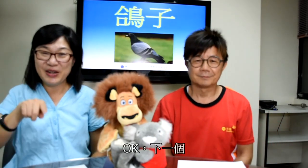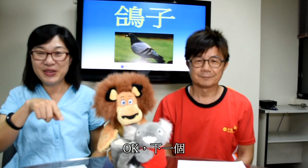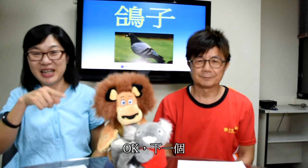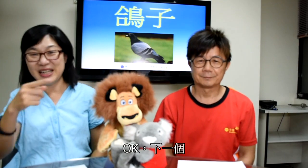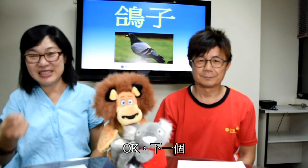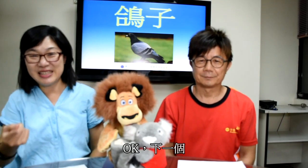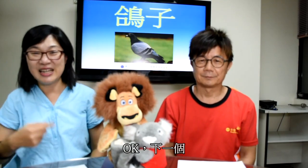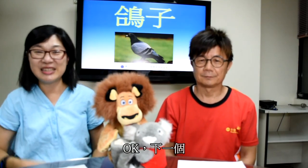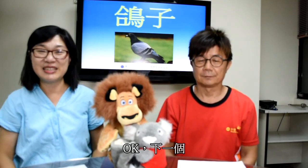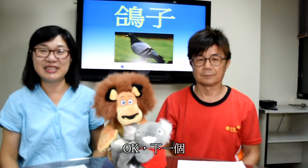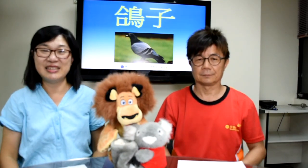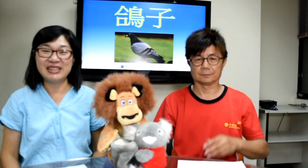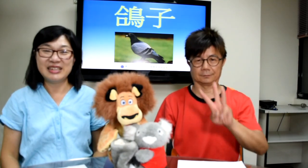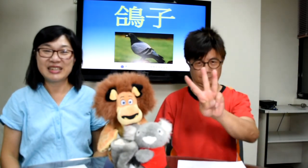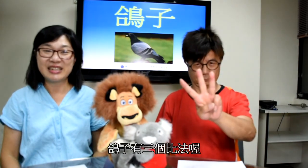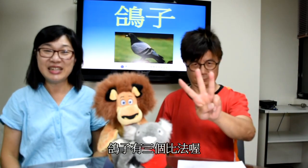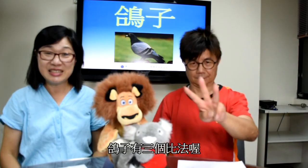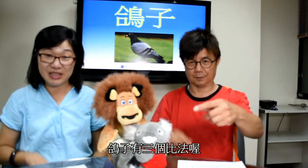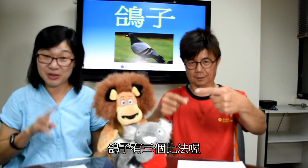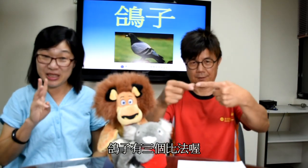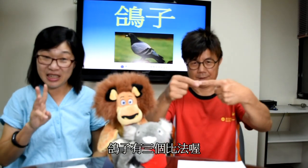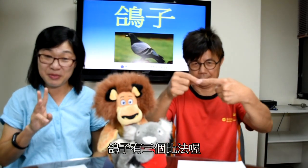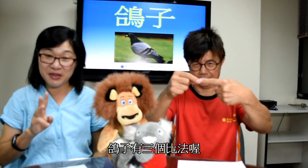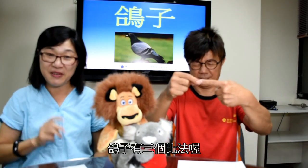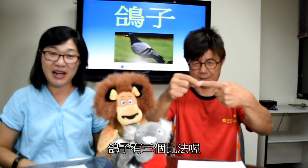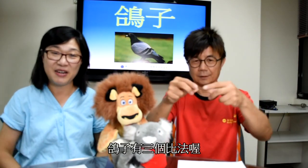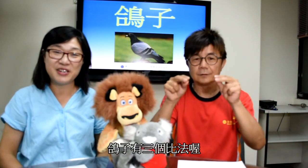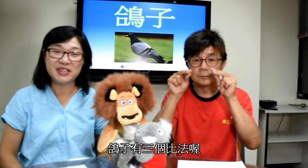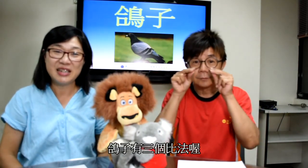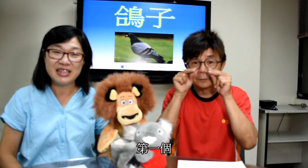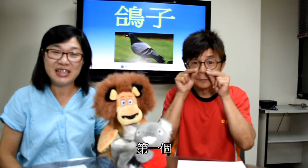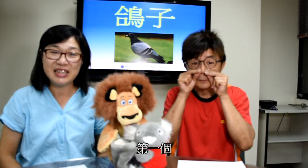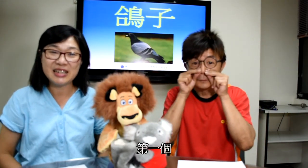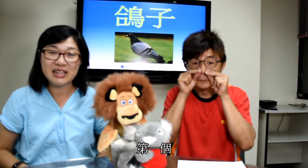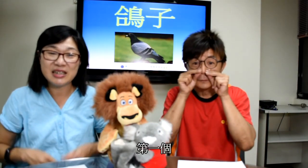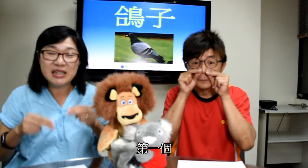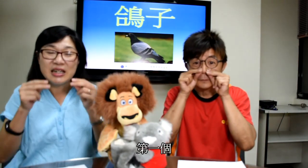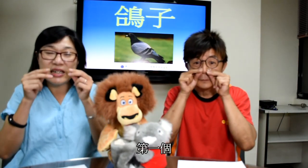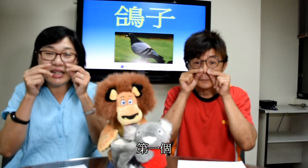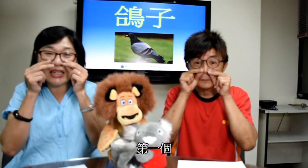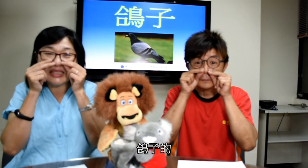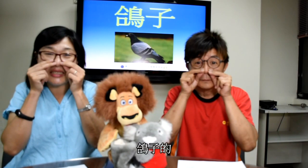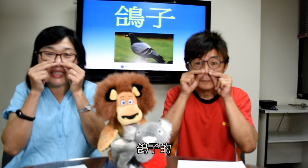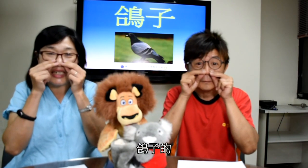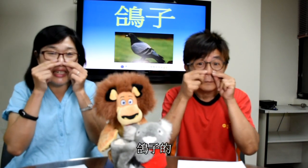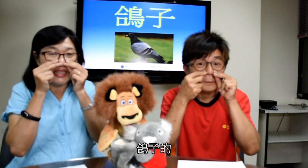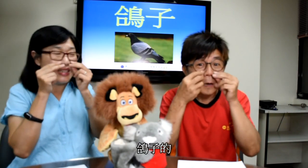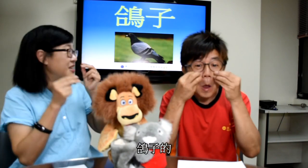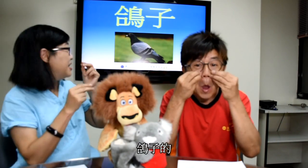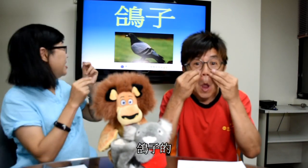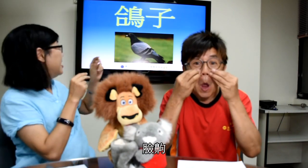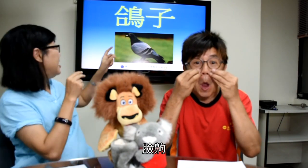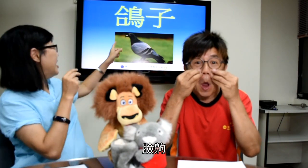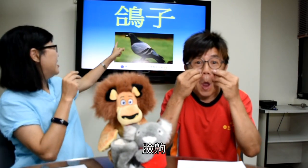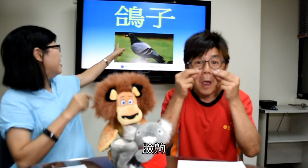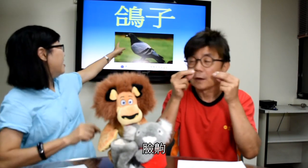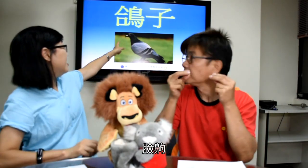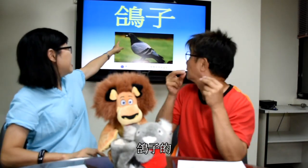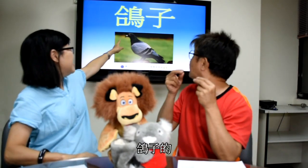OK， 下一个鸽子有三个笔法哦。第一个，鸽子的脸哈，鸽子